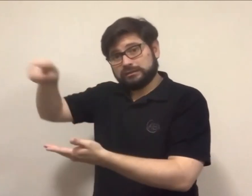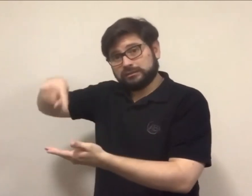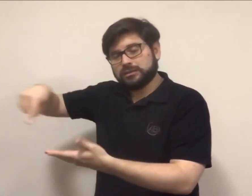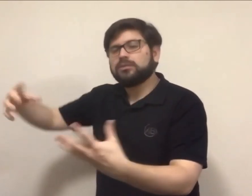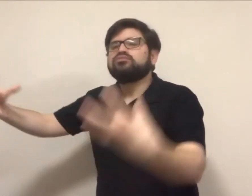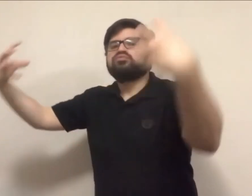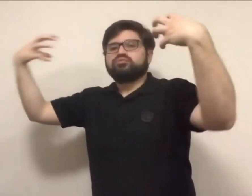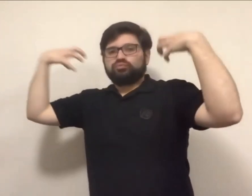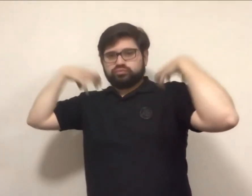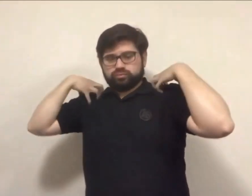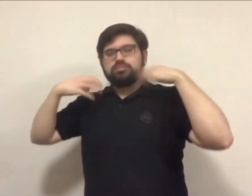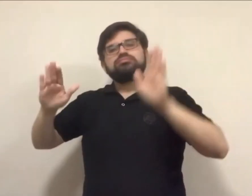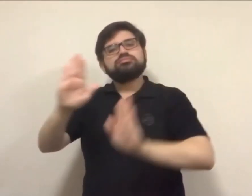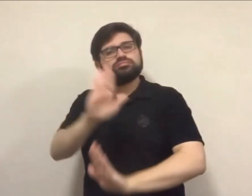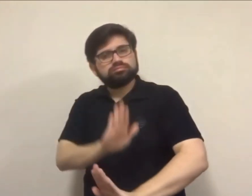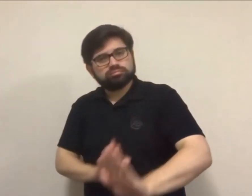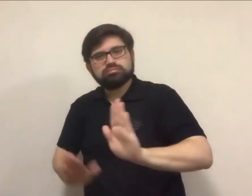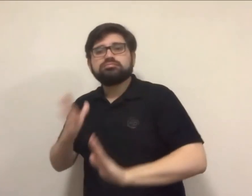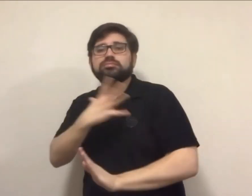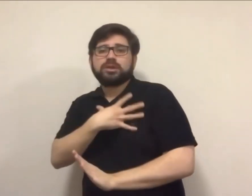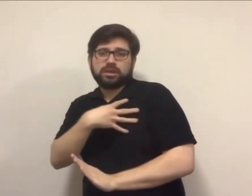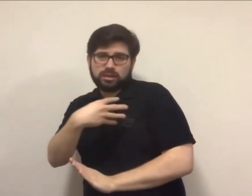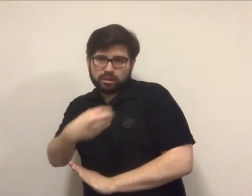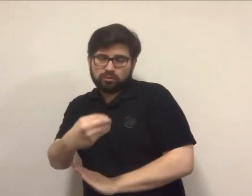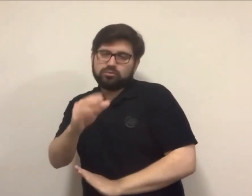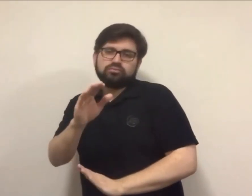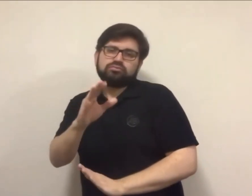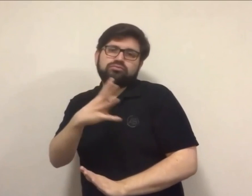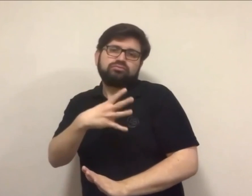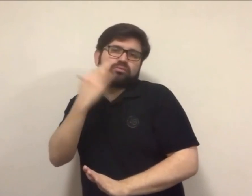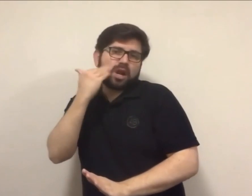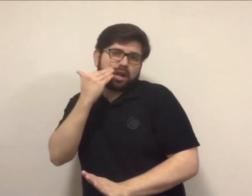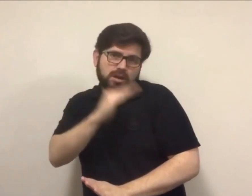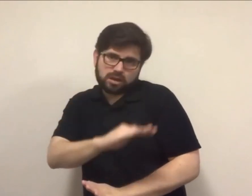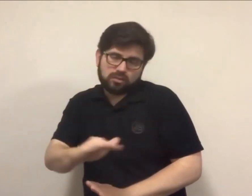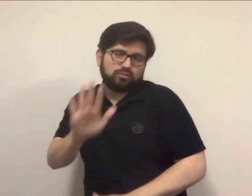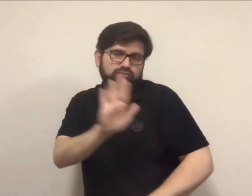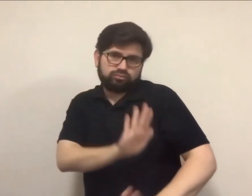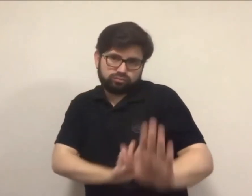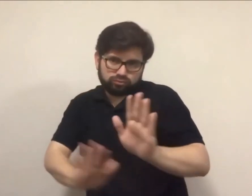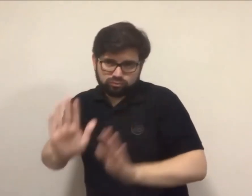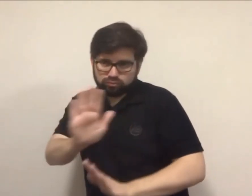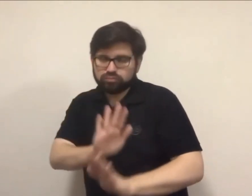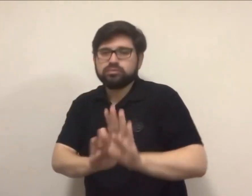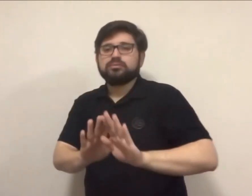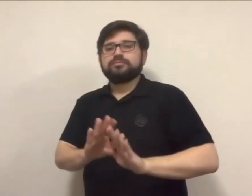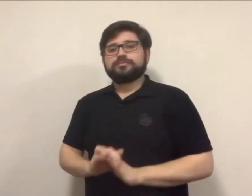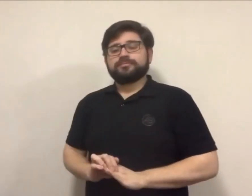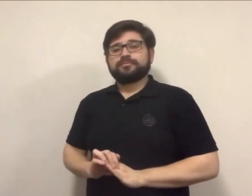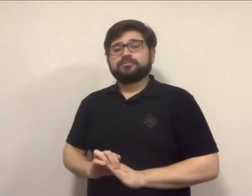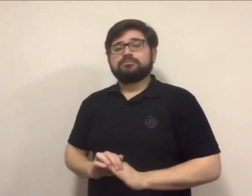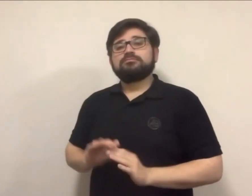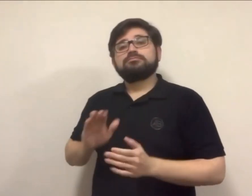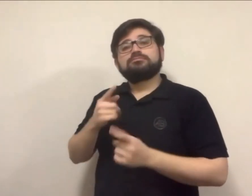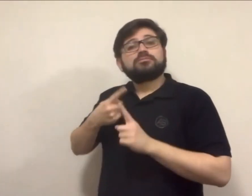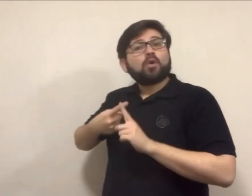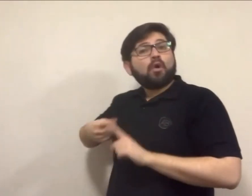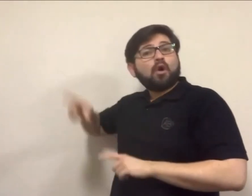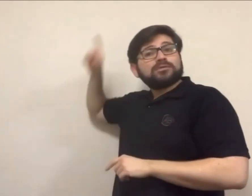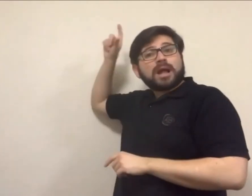instituciones públicas o privadas que se encargan de estos niños. Los cuidan.